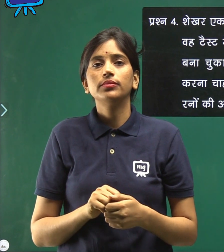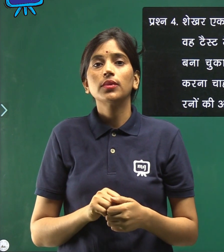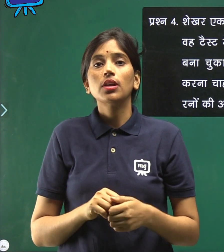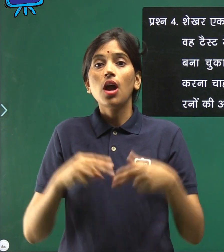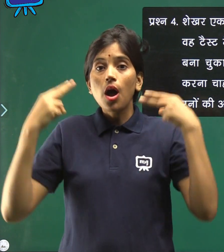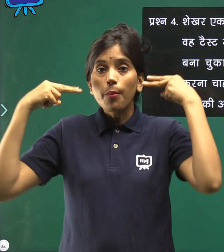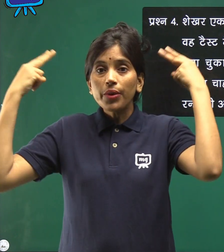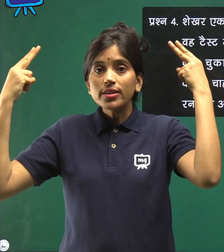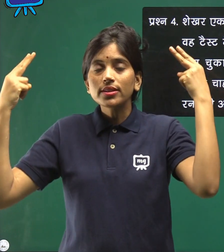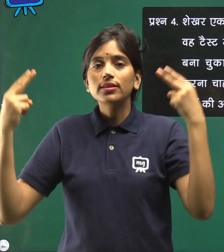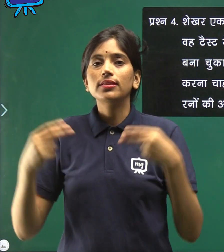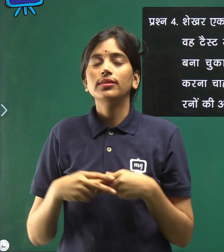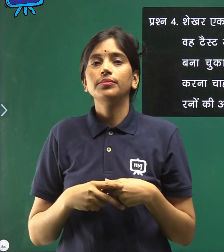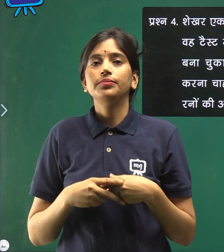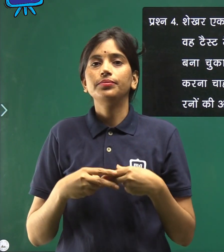प्रसिद्ध